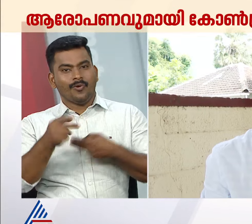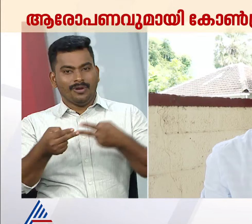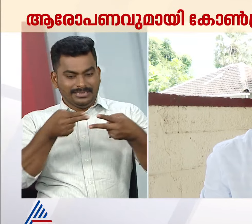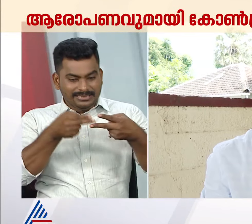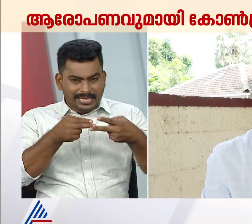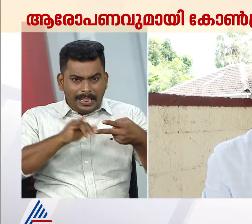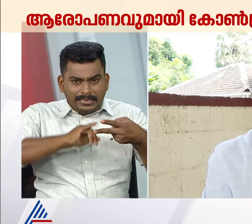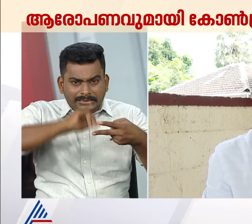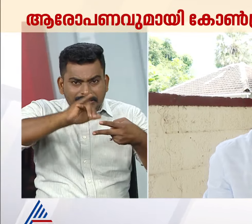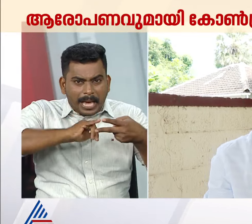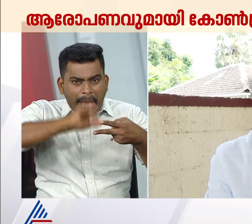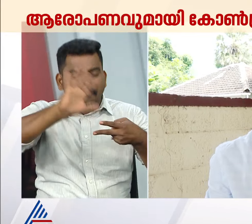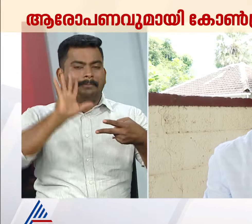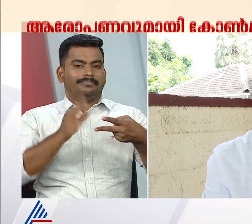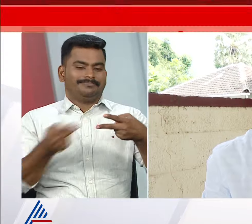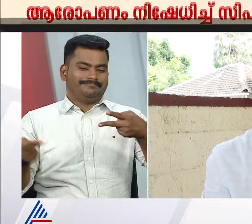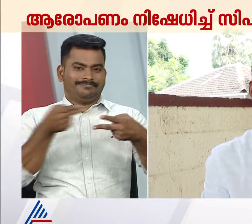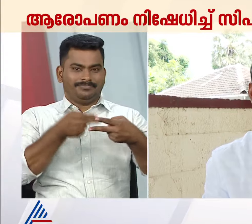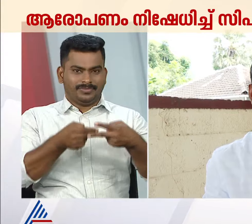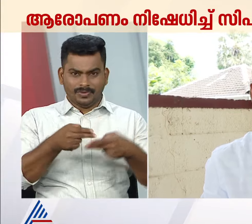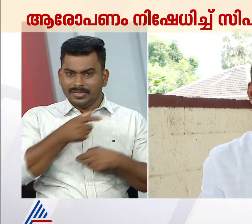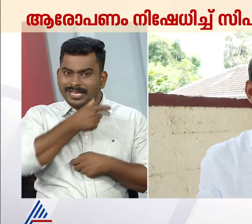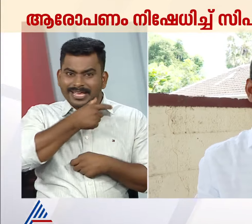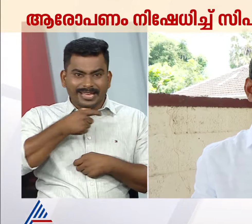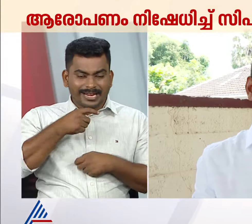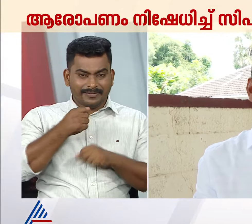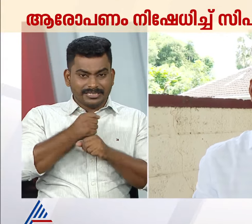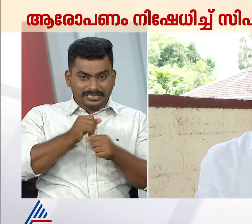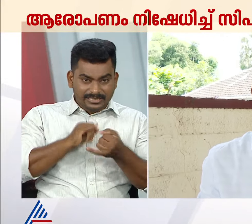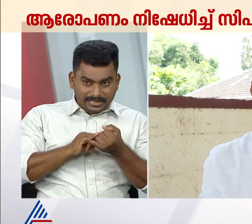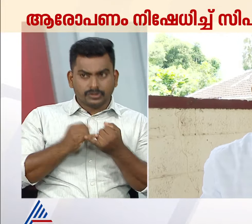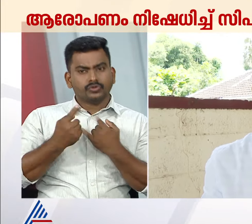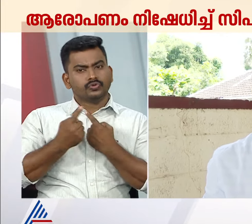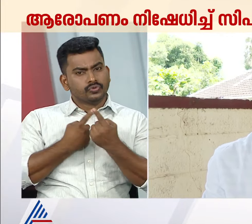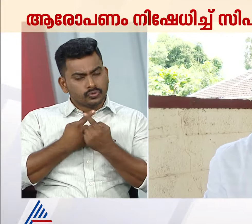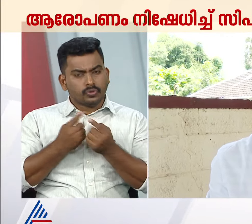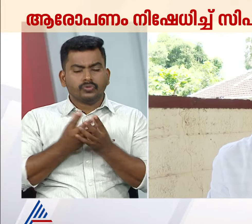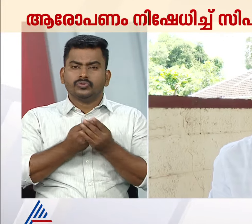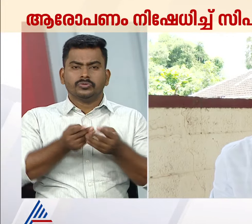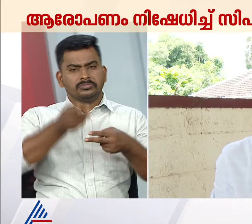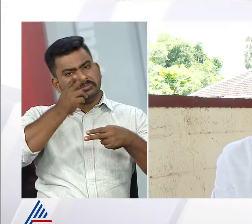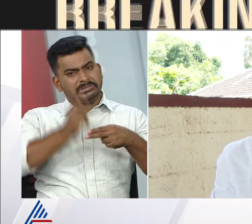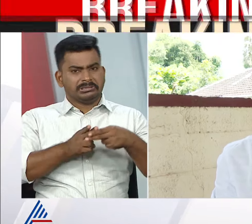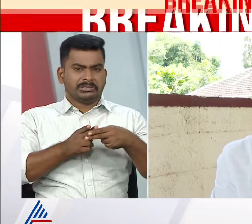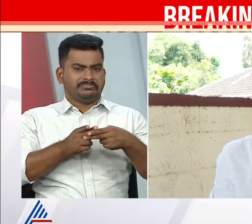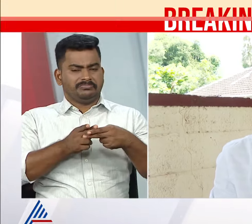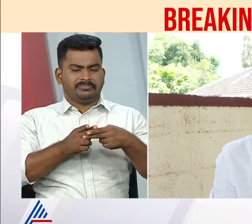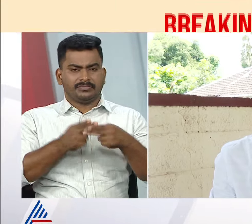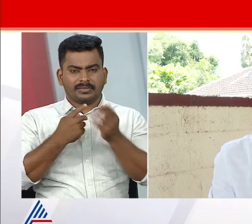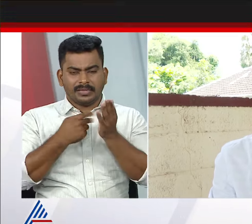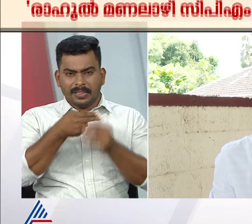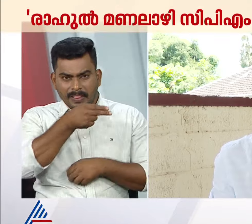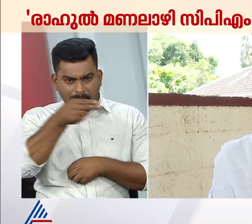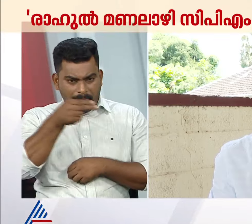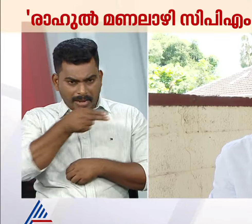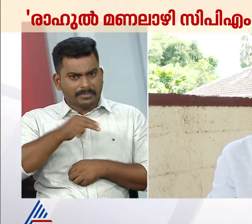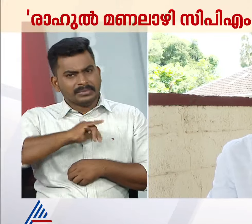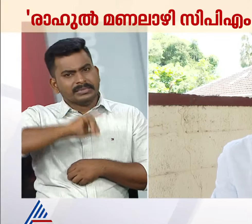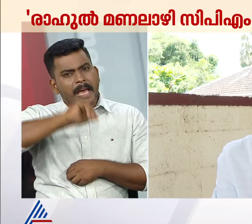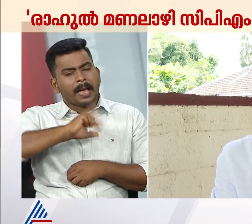നിങ്ങളെല്ലാവരും കുടുംബക്കാരെല്ലാവരും കൂടി പോയി ജില്ലാ സെക്രട്ടറിയോട് പോയി പറയൂന്ന് പറഞ്ഞു. അപ്പോൾ ഒരു പാർട്ടി തീരുമാനമാണ്, അതുകൊണ്ട് പിൻവലിക്കാൻ പറ്റില്ല എന്നൊന്ന് എനിക്ക് പറഞ്ഞു.